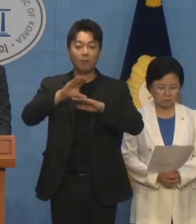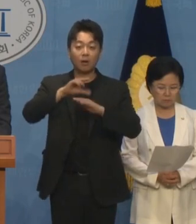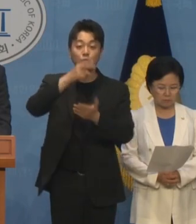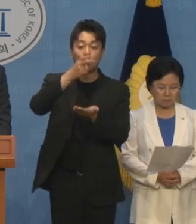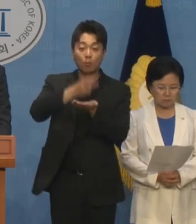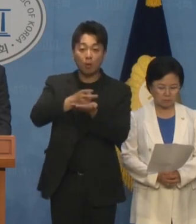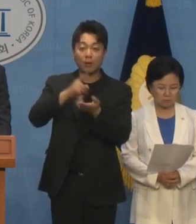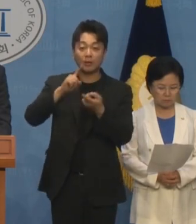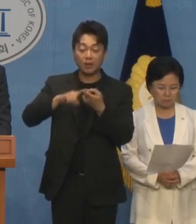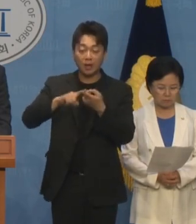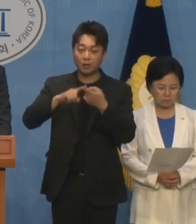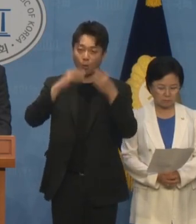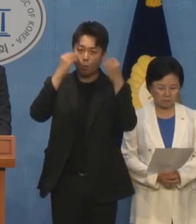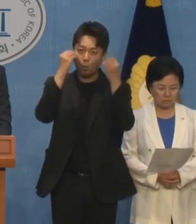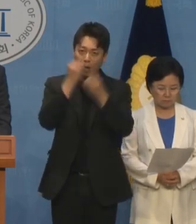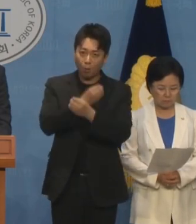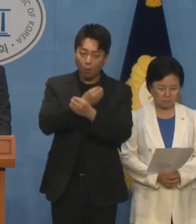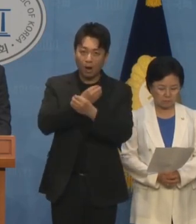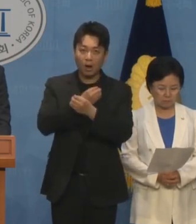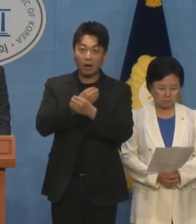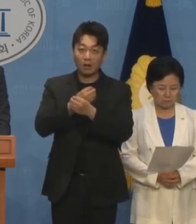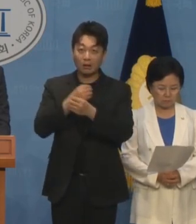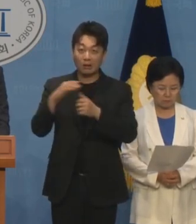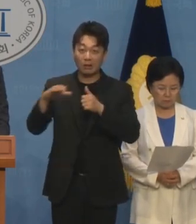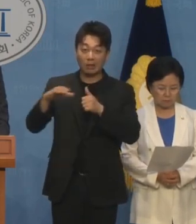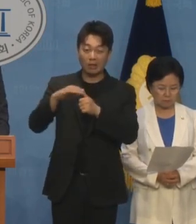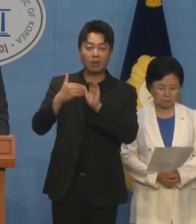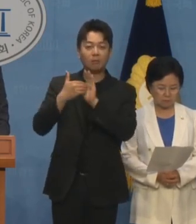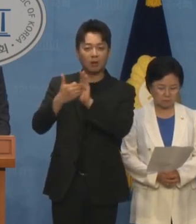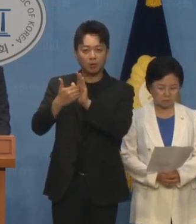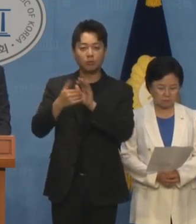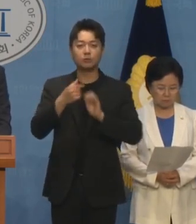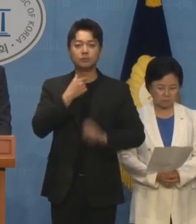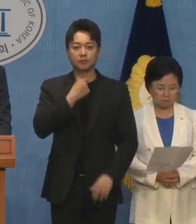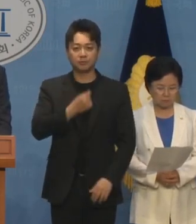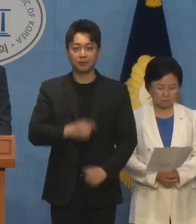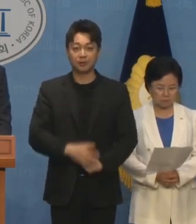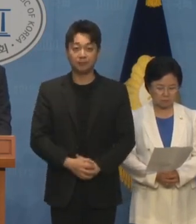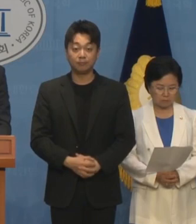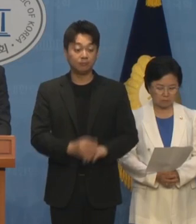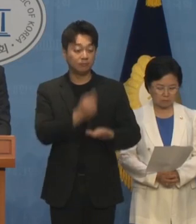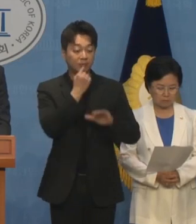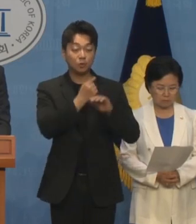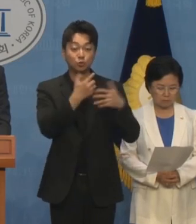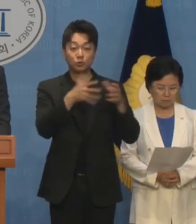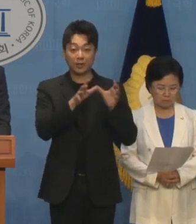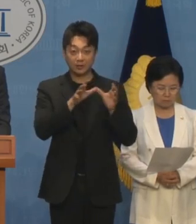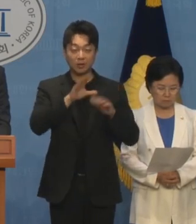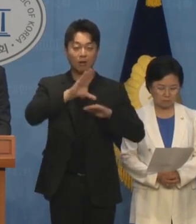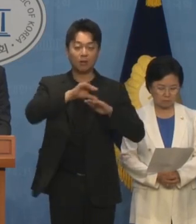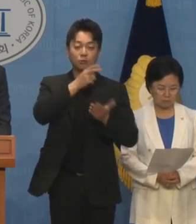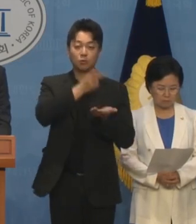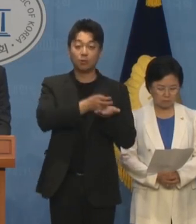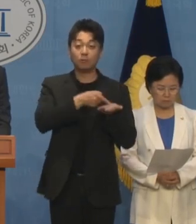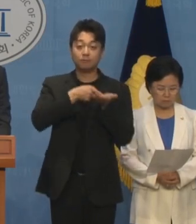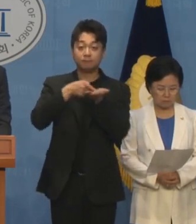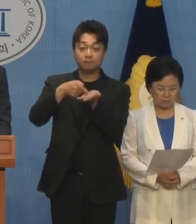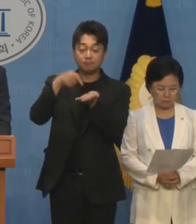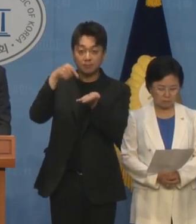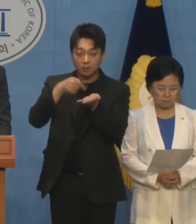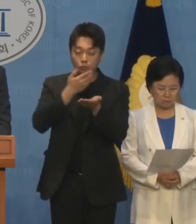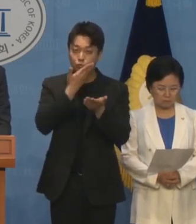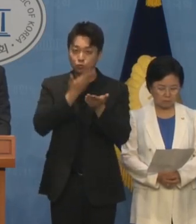오해와 음해를 불식시키고자 합니다. 현재 더불어민주당이 추진하고 있는 방송 3법의